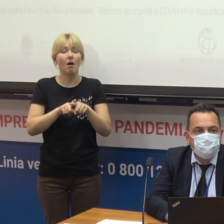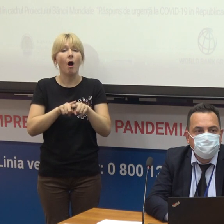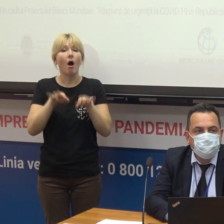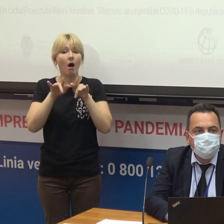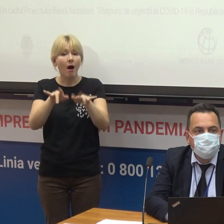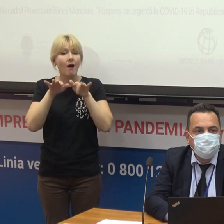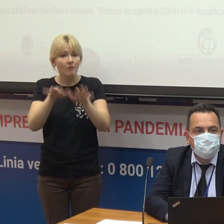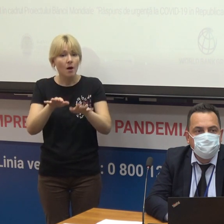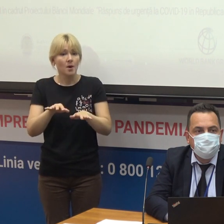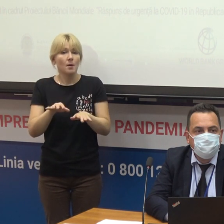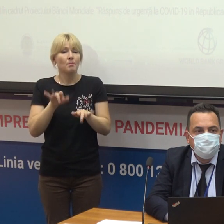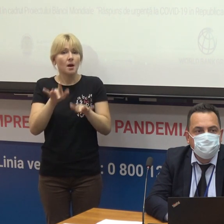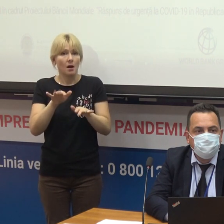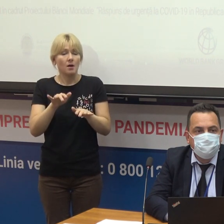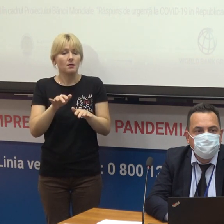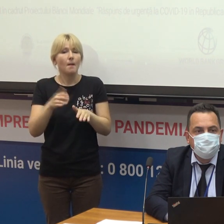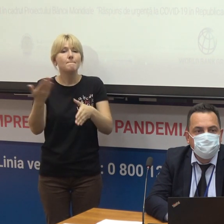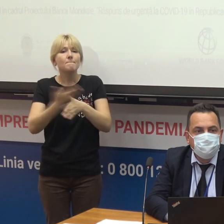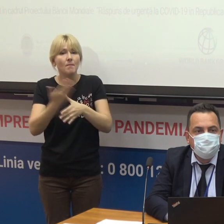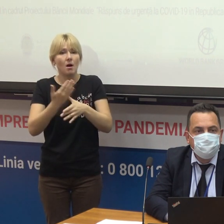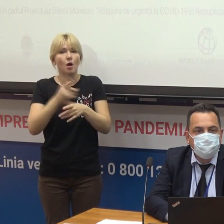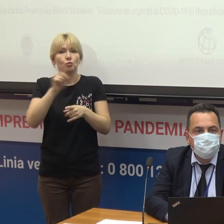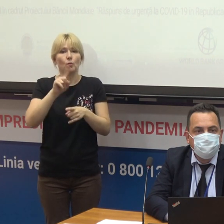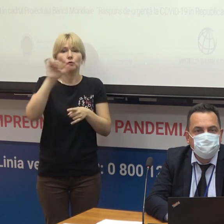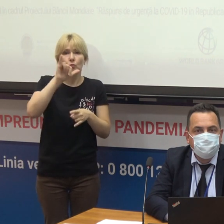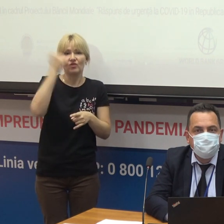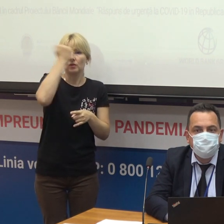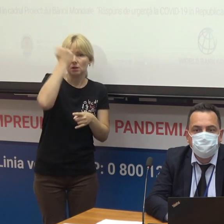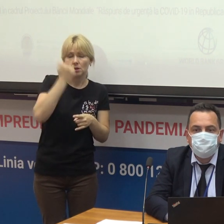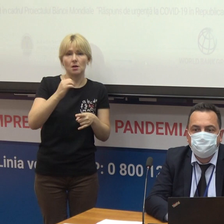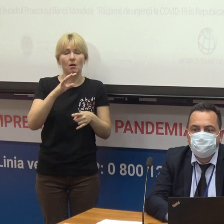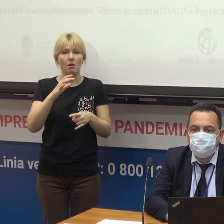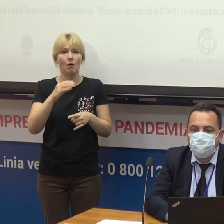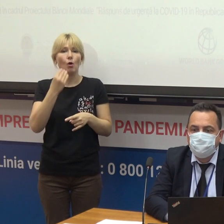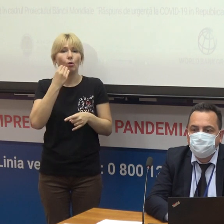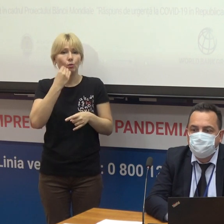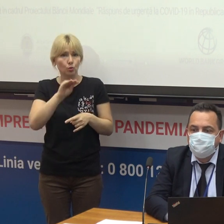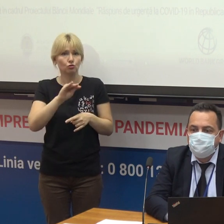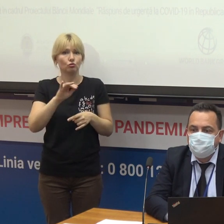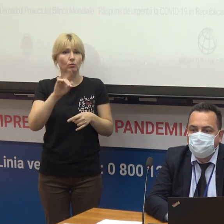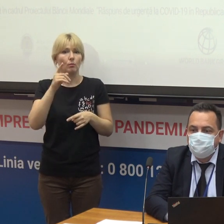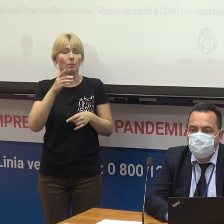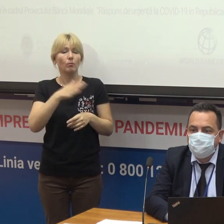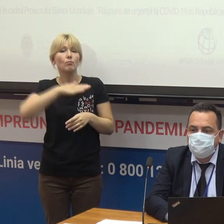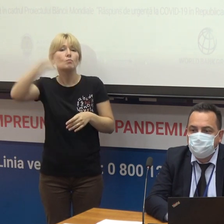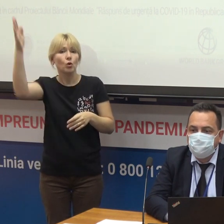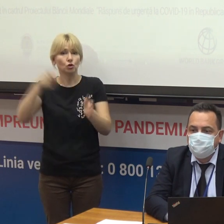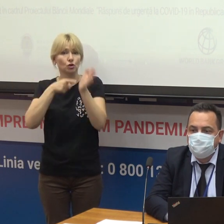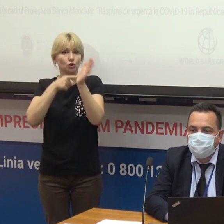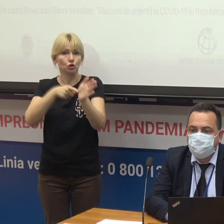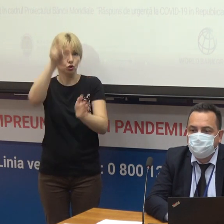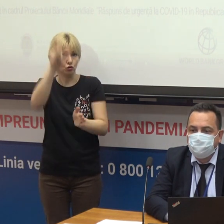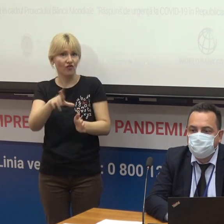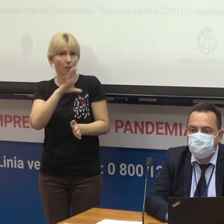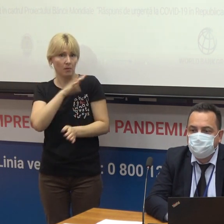suplimentare, în ziua de sâmbătă și duminică, s-a reușit să fie vaccinate peste 6.000 de persoane.